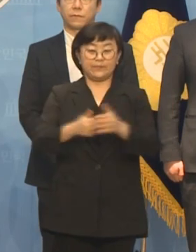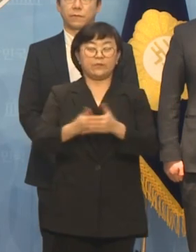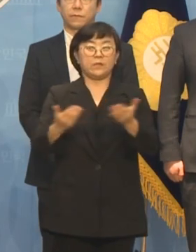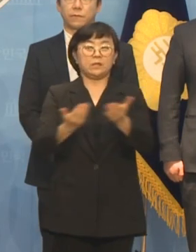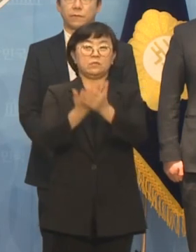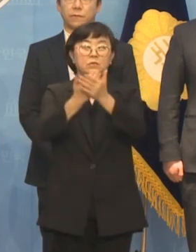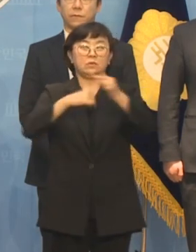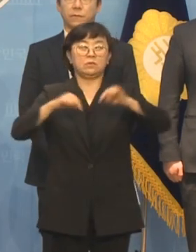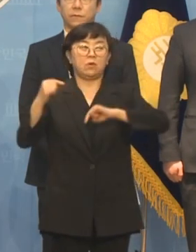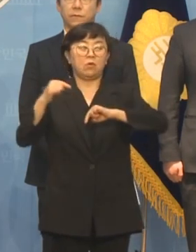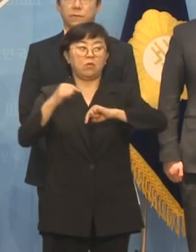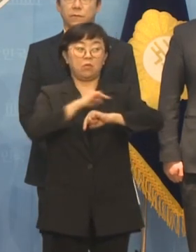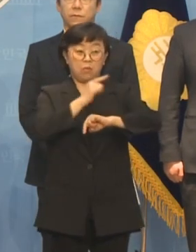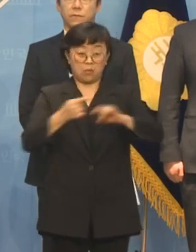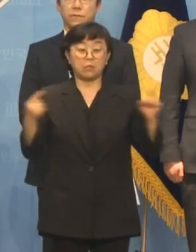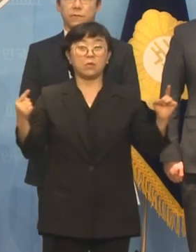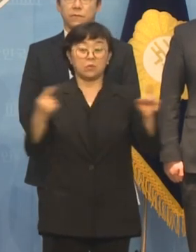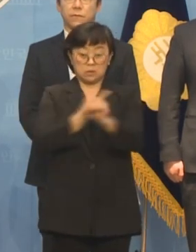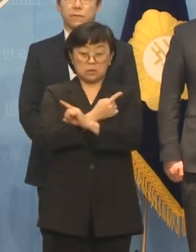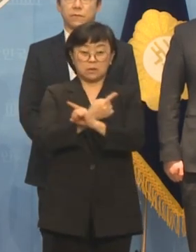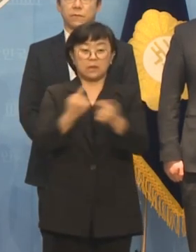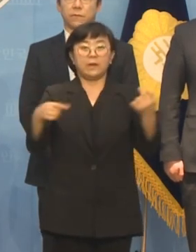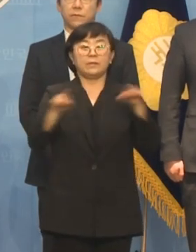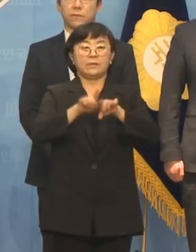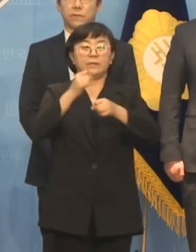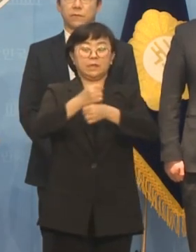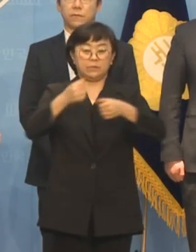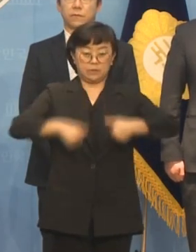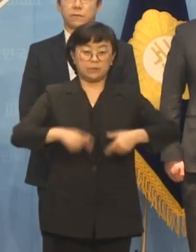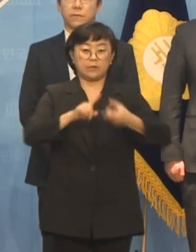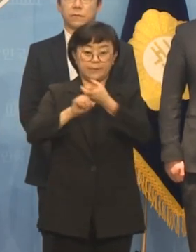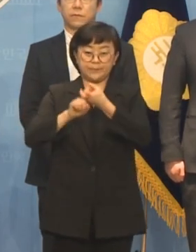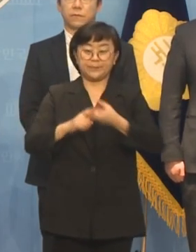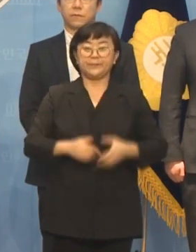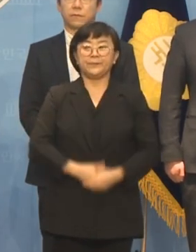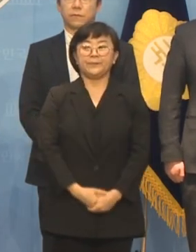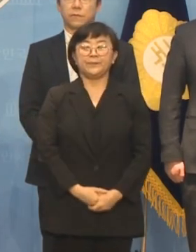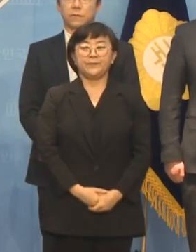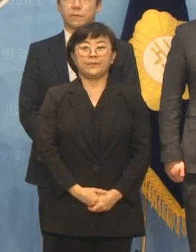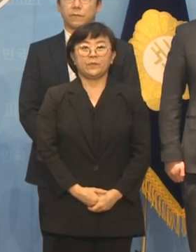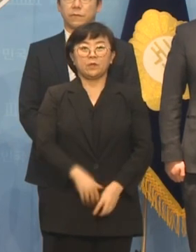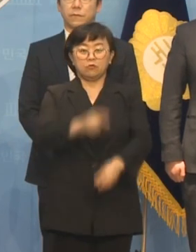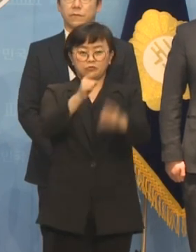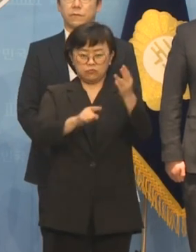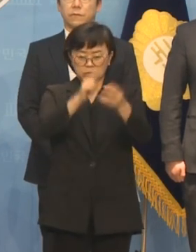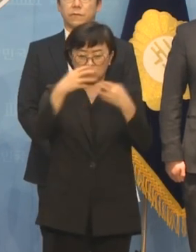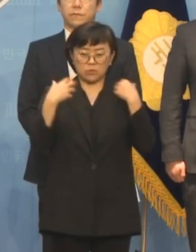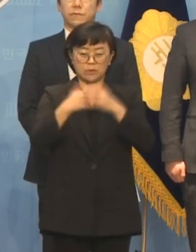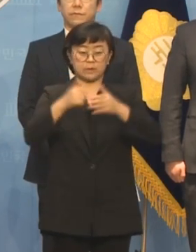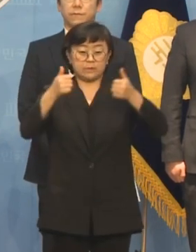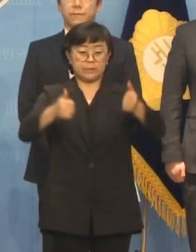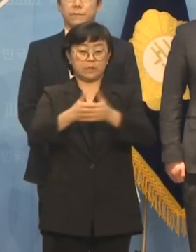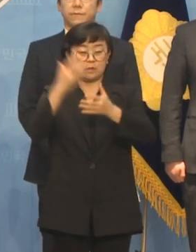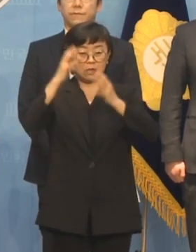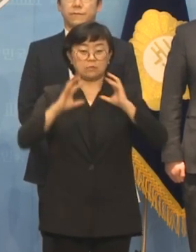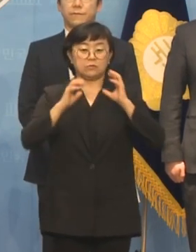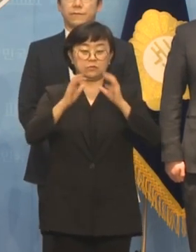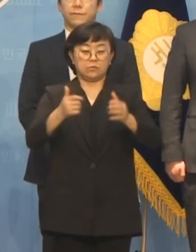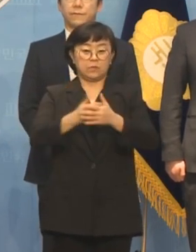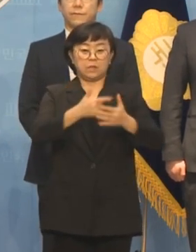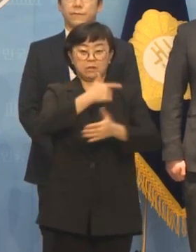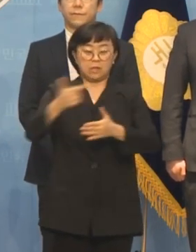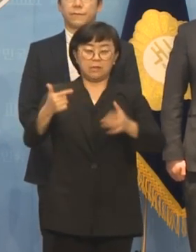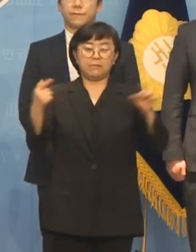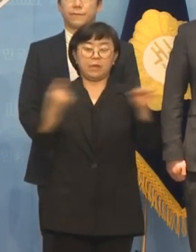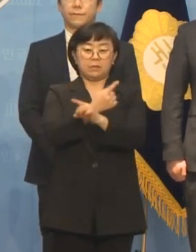진보적 정권교체를 함께 만들어내는 연합이어야 합니다. 윤석열 정권 심판과 대한민국